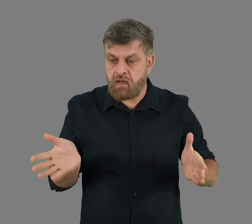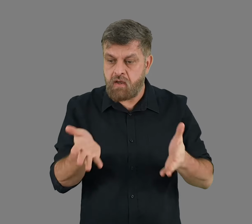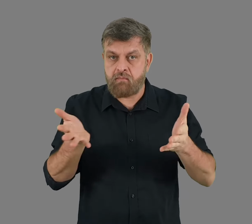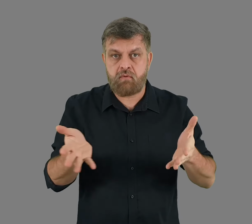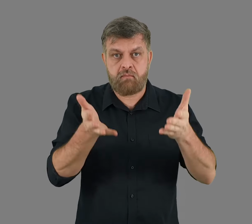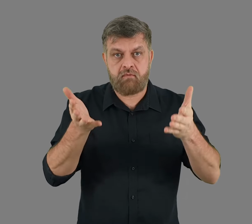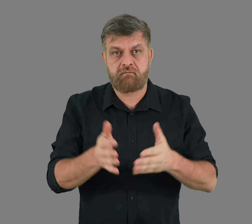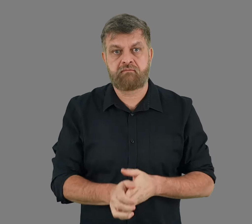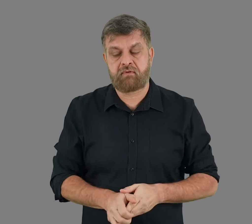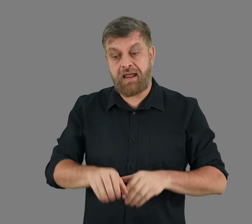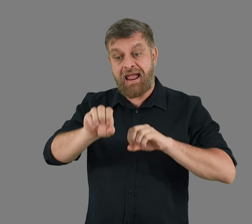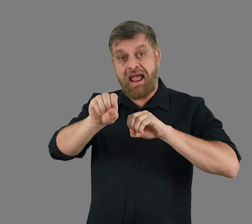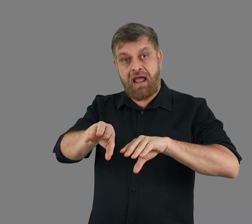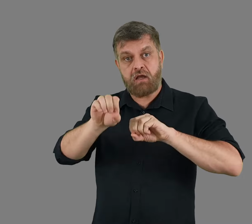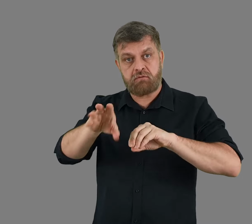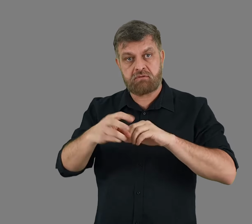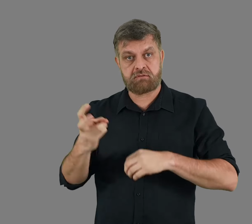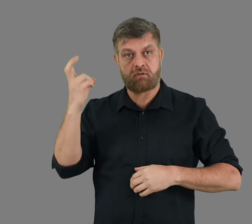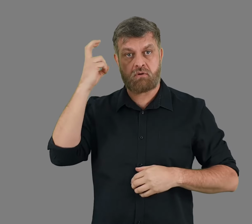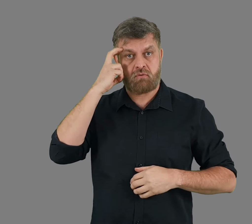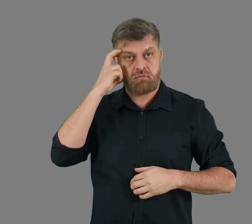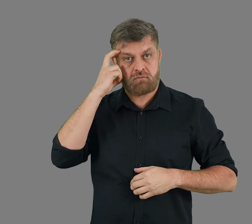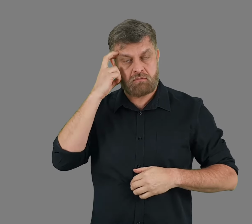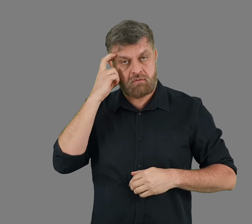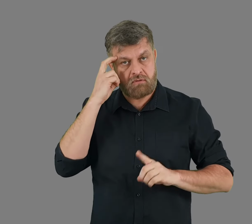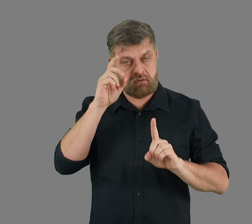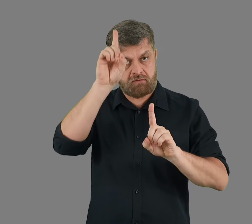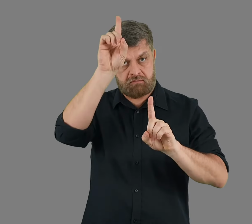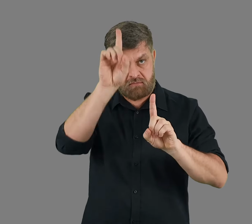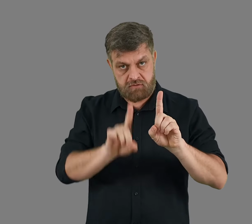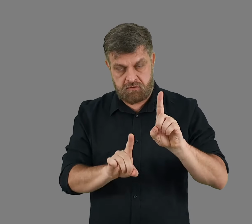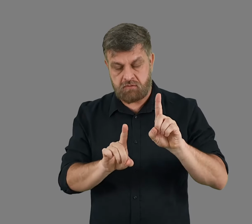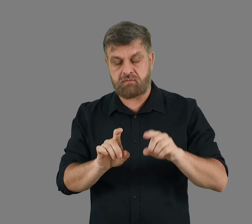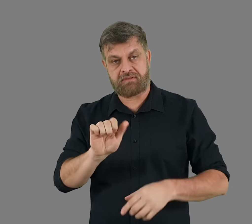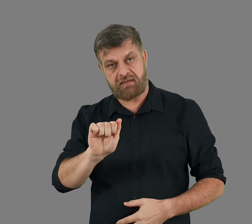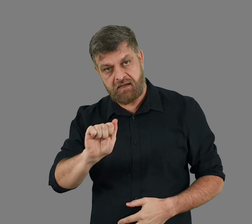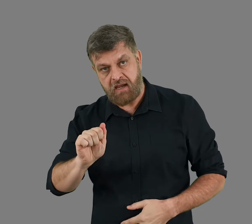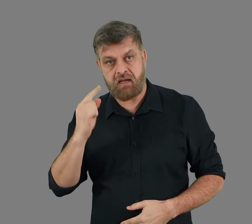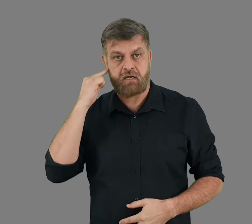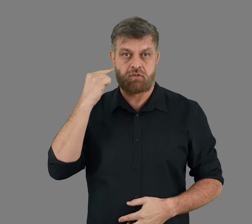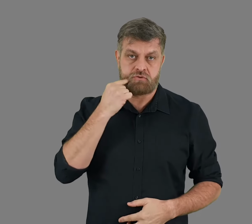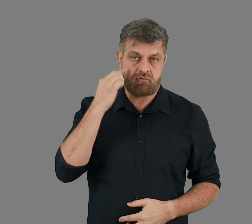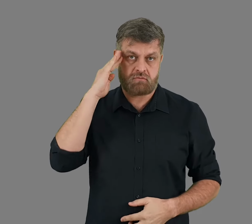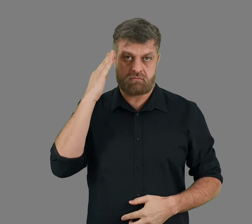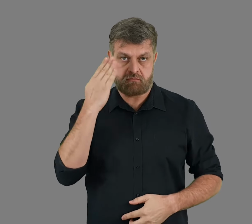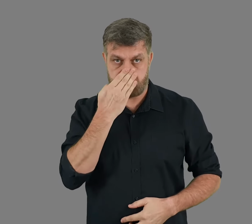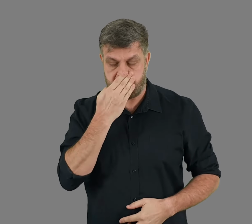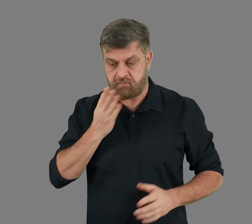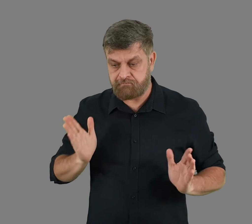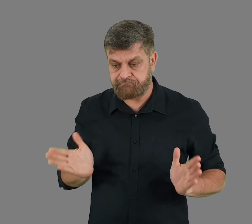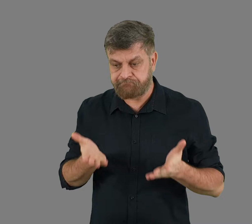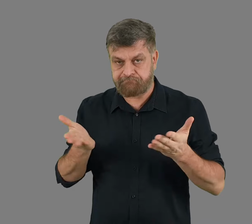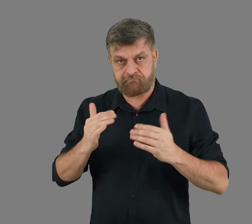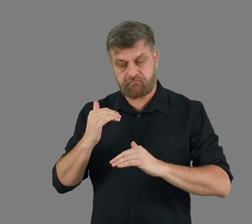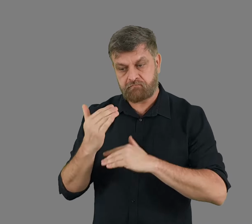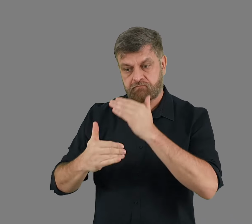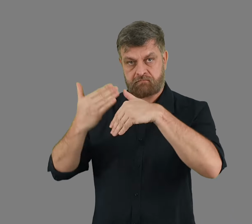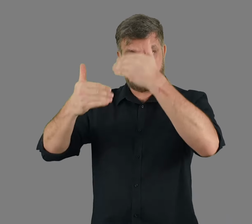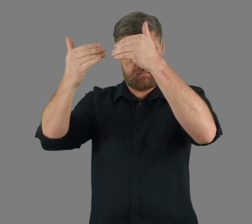desenvolvimento da educação e cultura das pessoas surdas, com deficiência auditiva ou surdo-cegueira. 4.